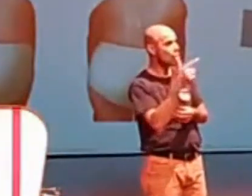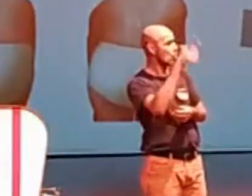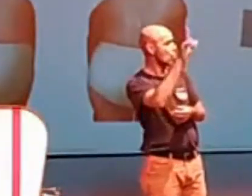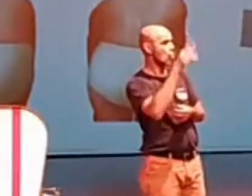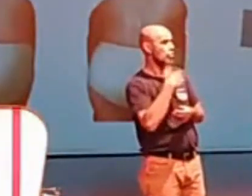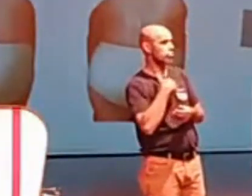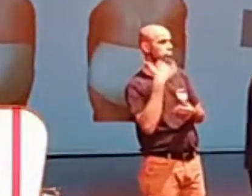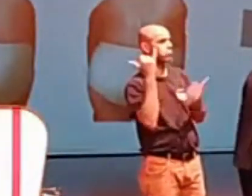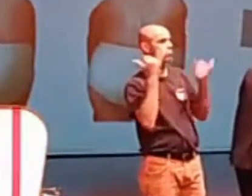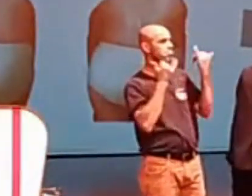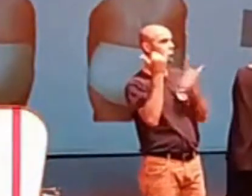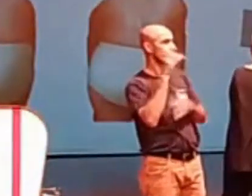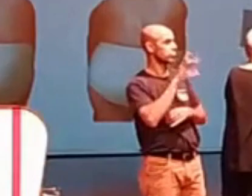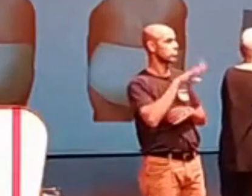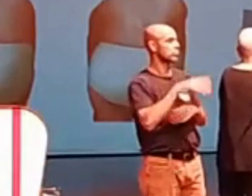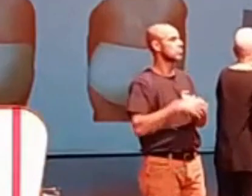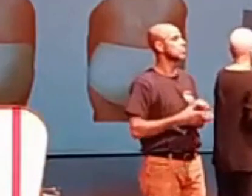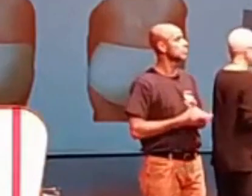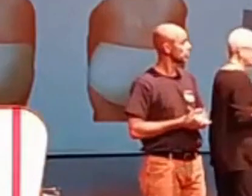dela. Enfim,